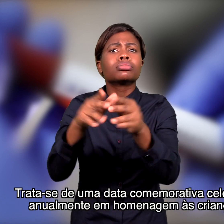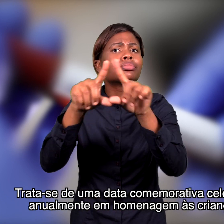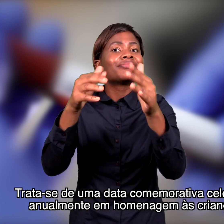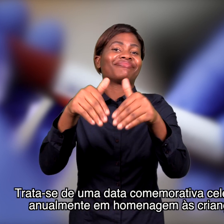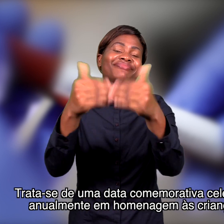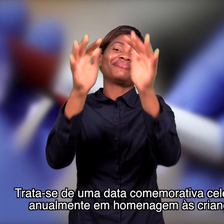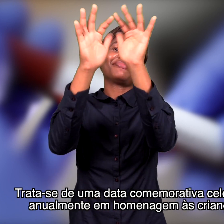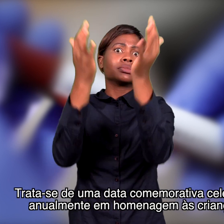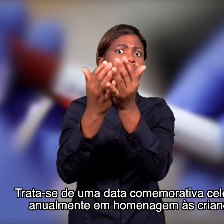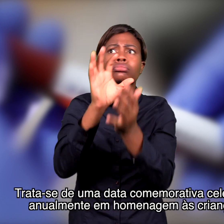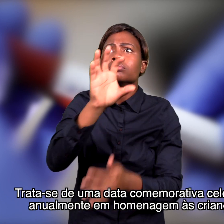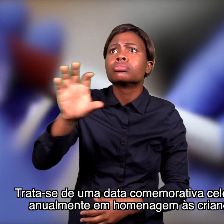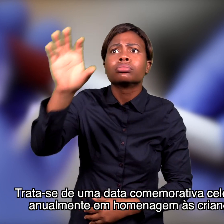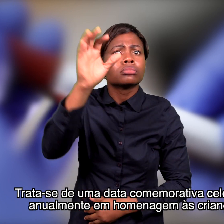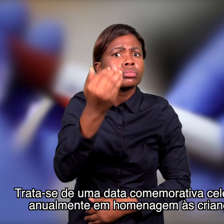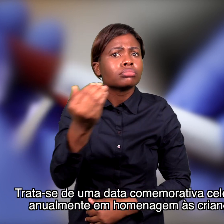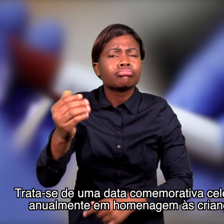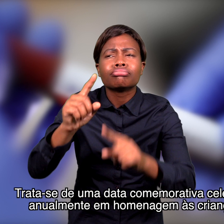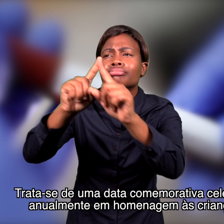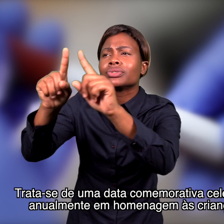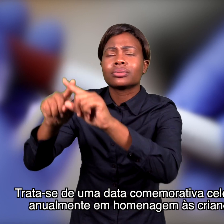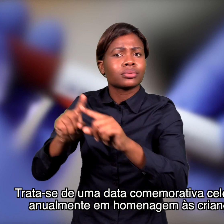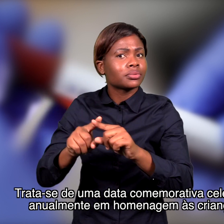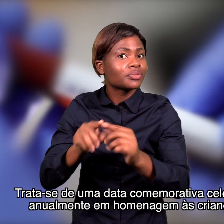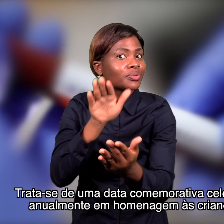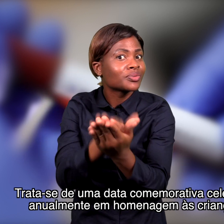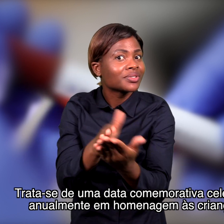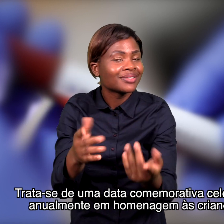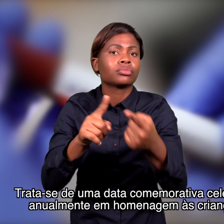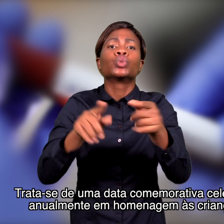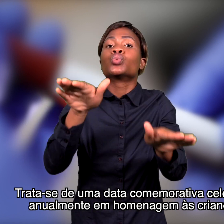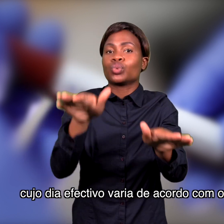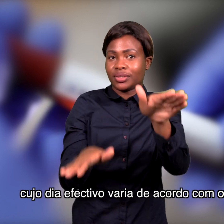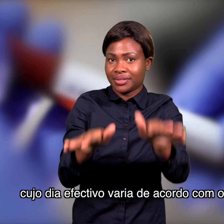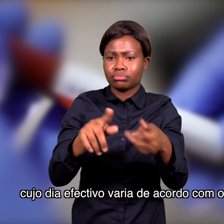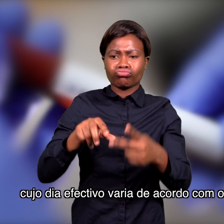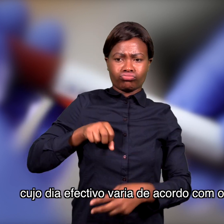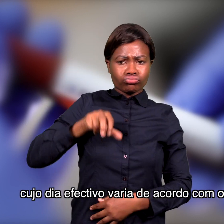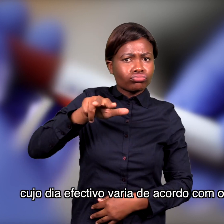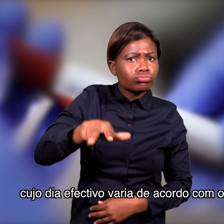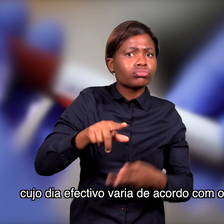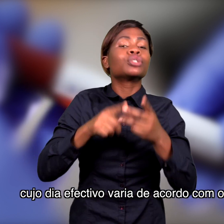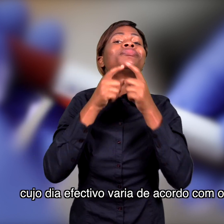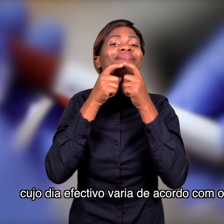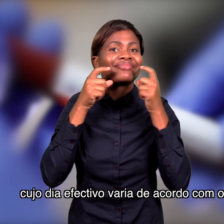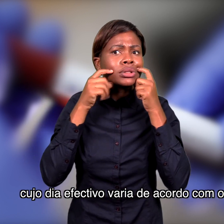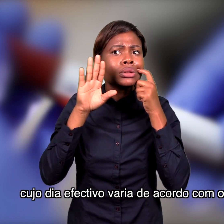-se de uma data comemorativa celebrada anualmente em homenagem às crianças, cujo dia efetivo varia de acordo com o país.